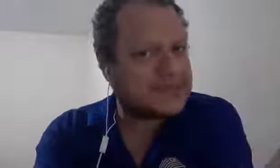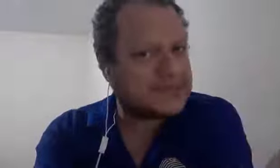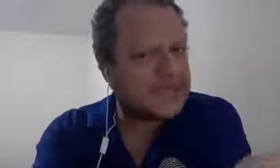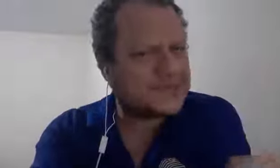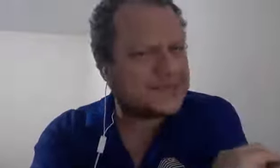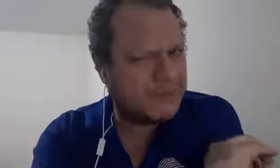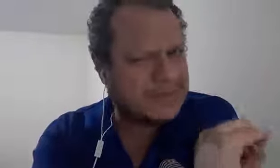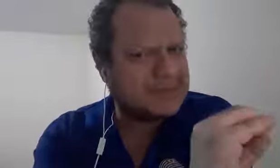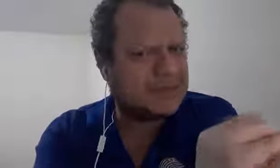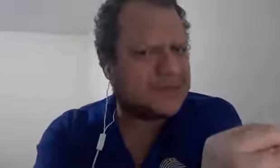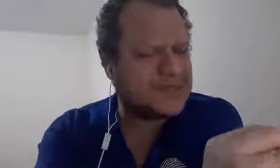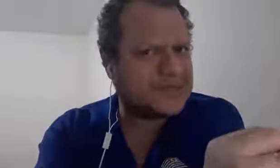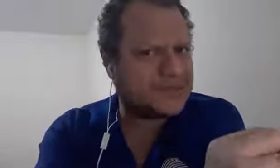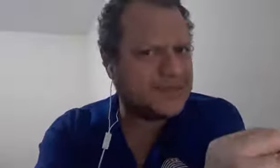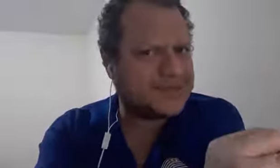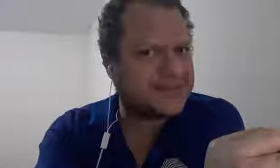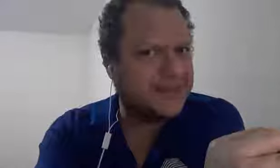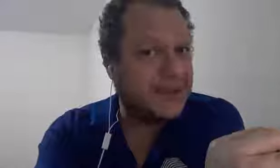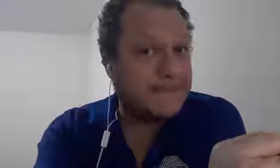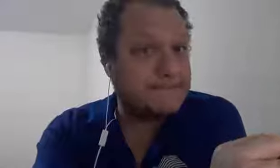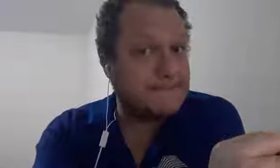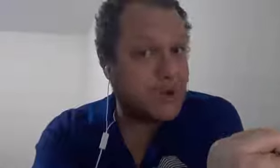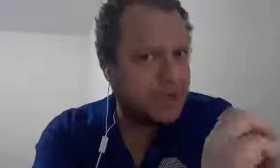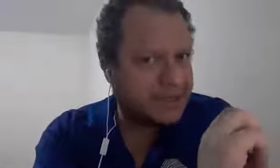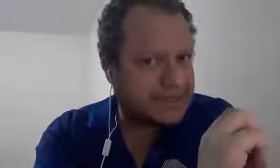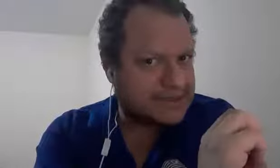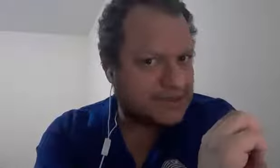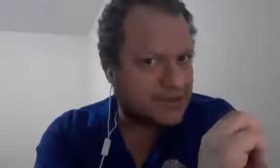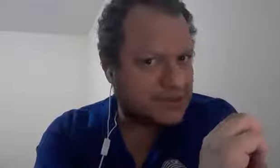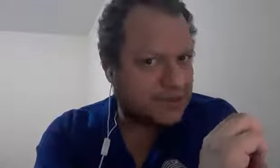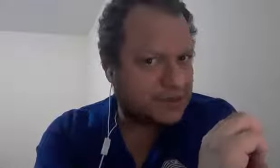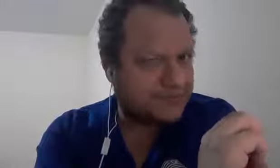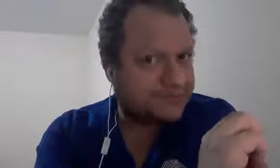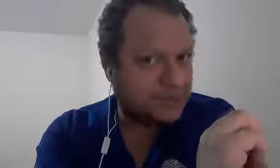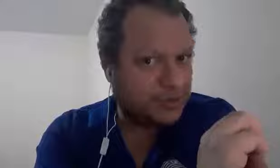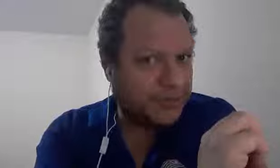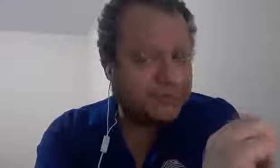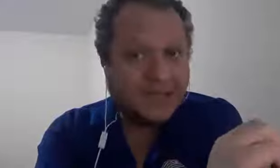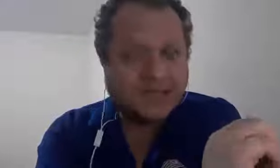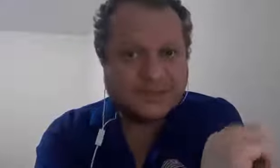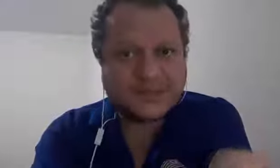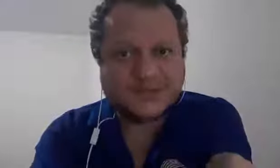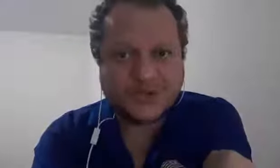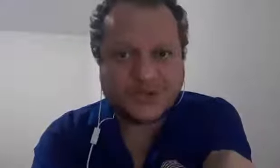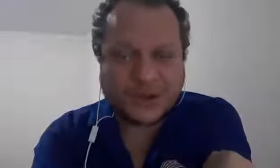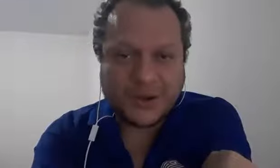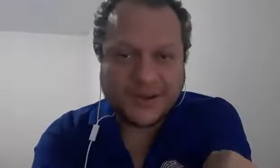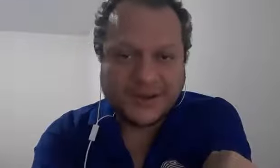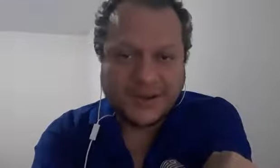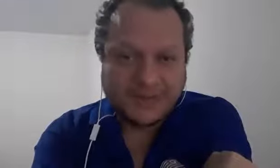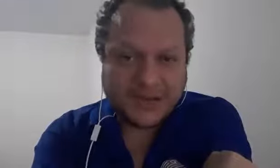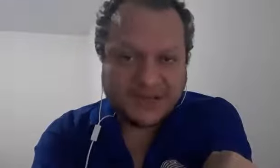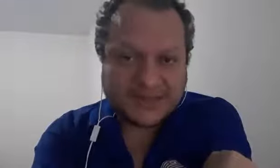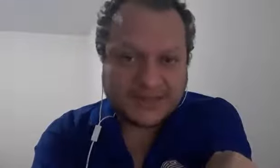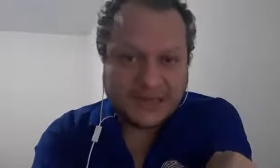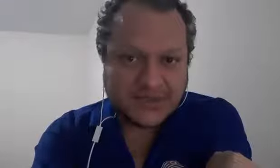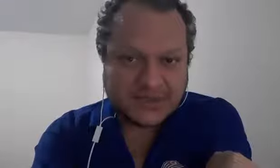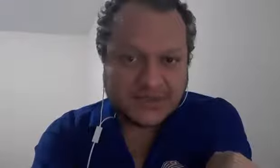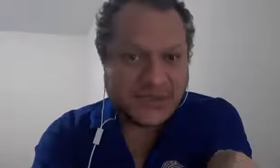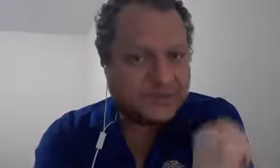essas três, porque são bastante estações. Muitas estações de metrô. Tudo bem? Então, nesse vídeo agora, vou gravar esses sinais para vocês e